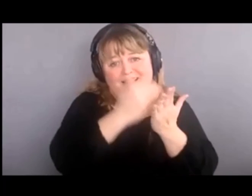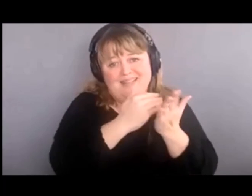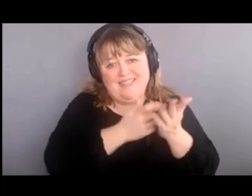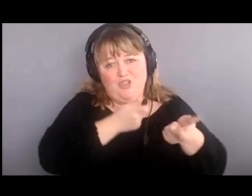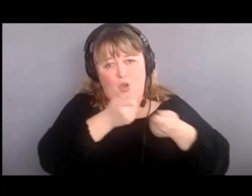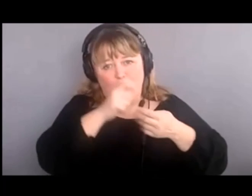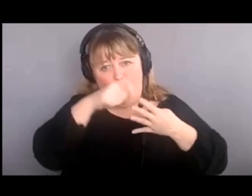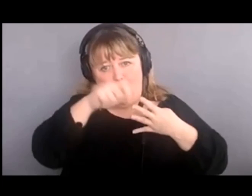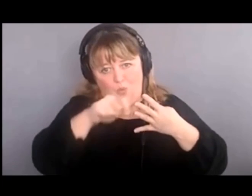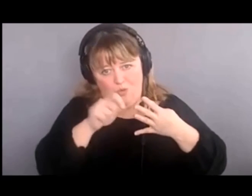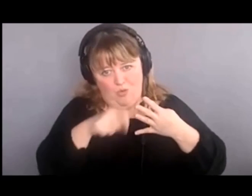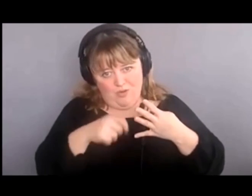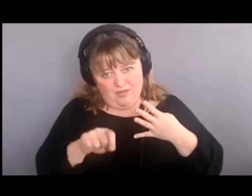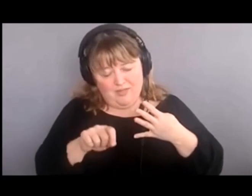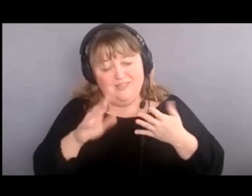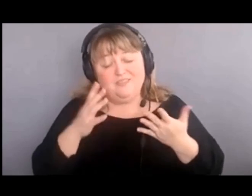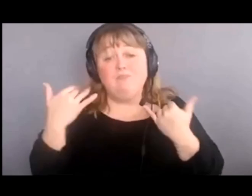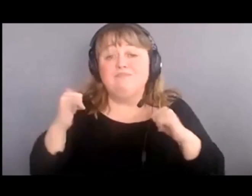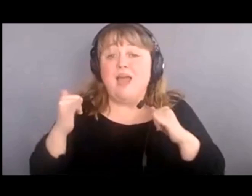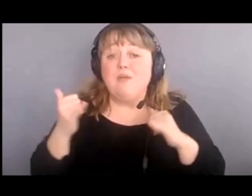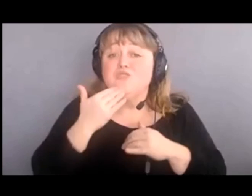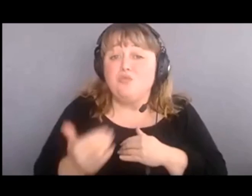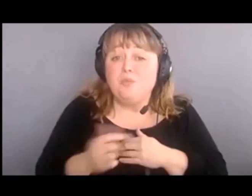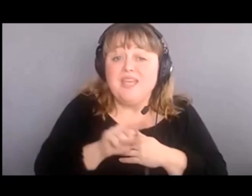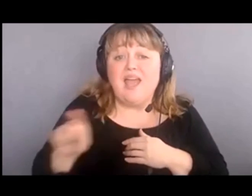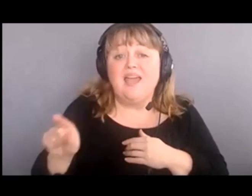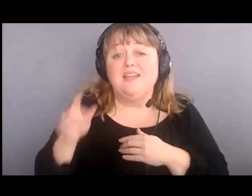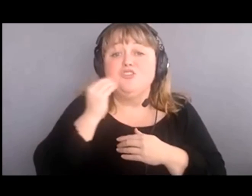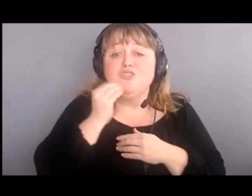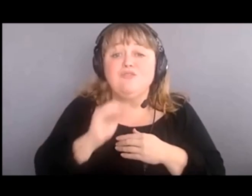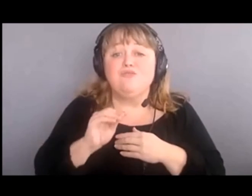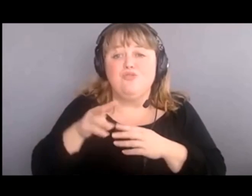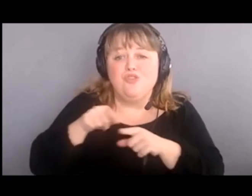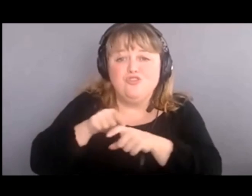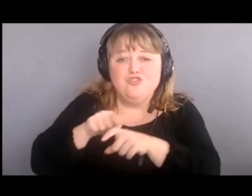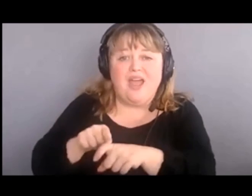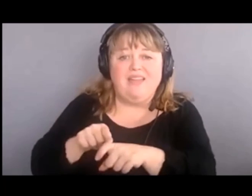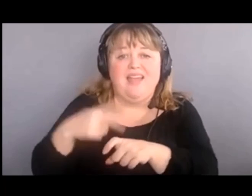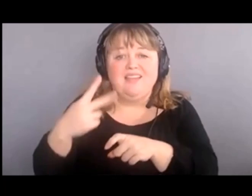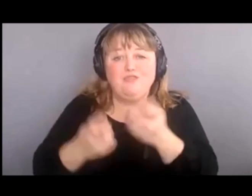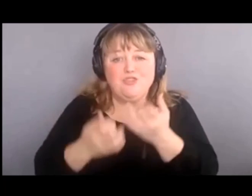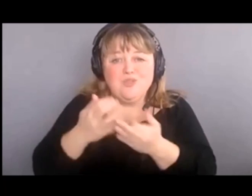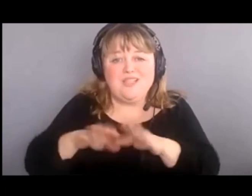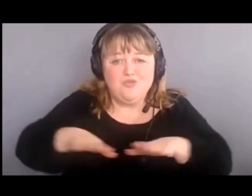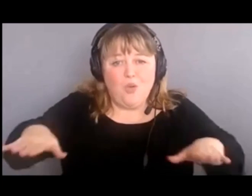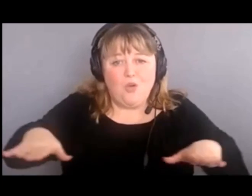bien au jardin, dans votre cuisine, sur votre comptoir avec vos bébés plantes.